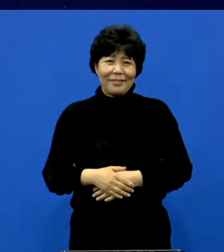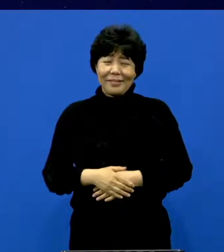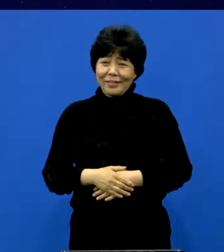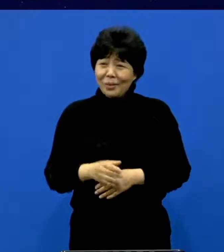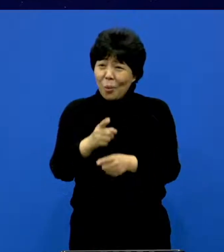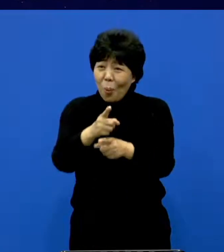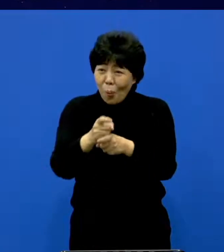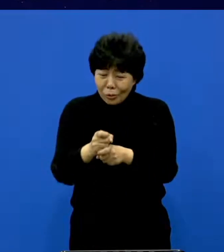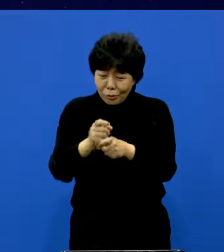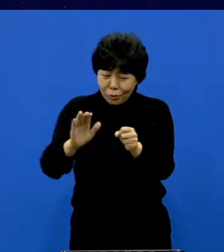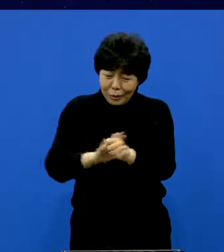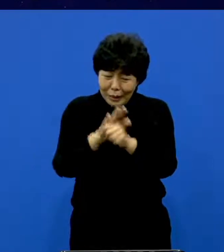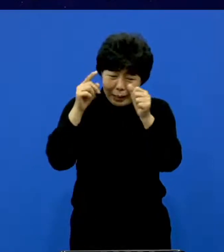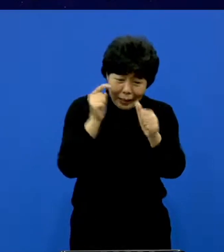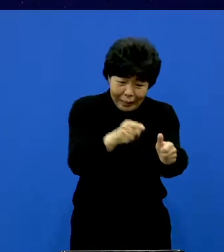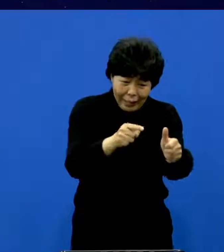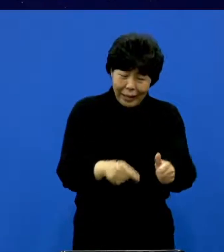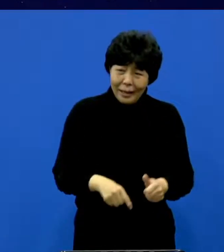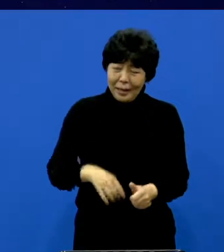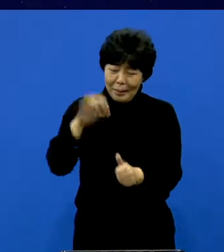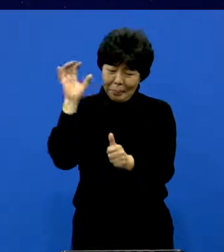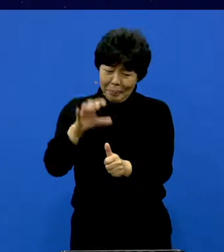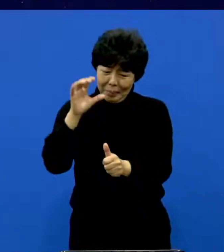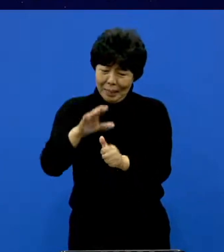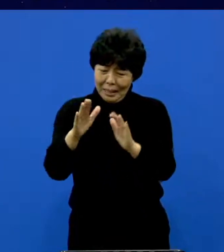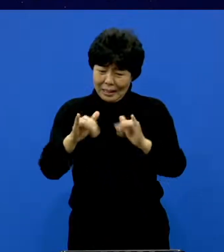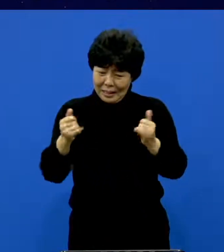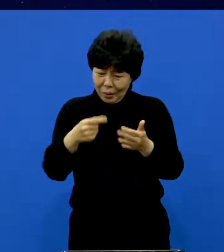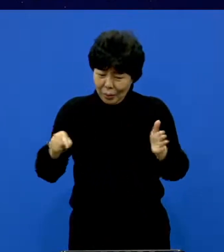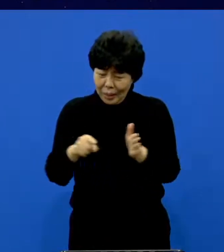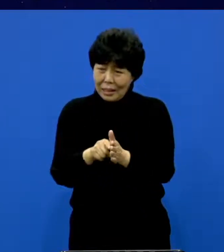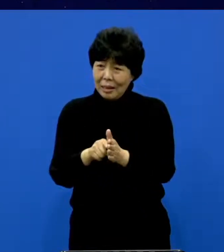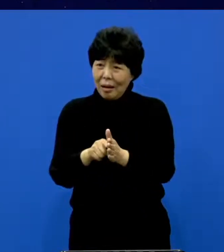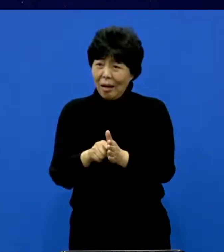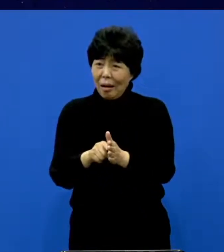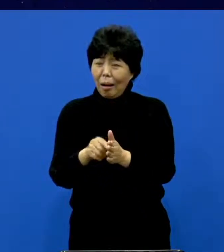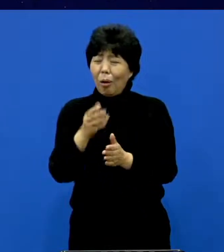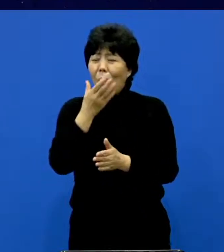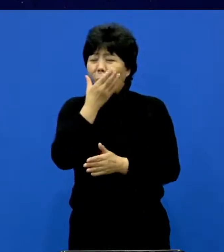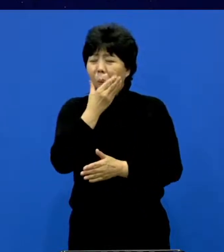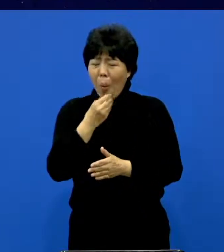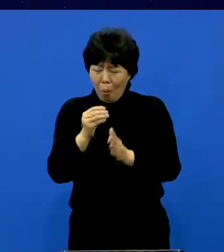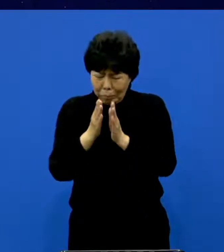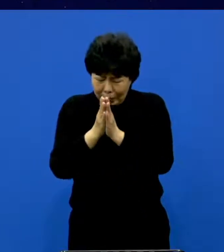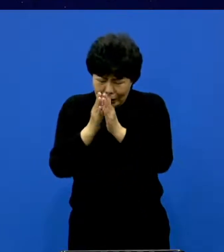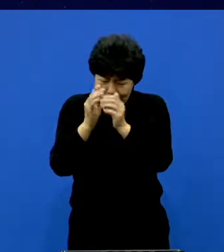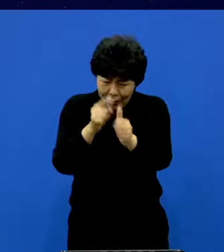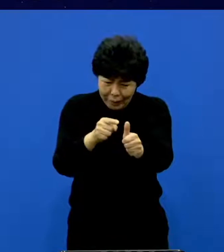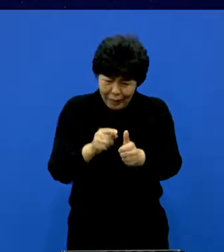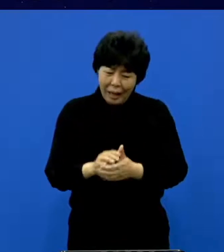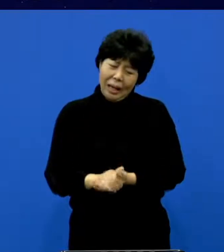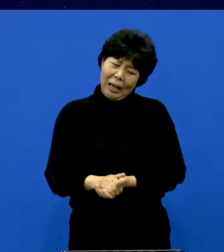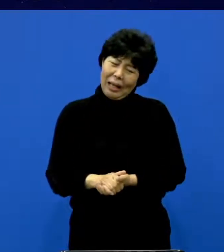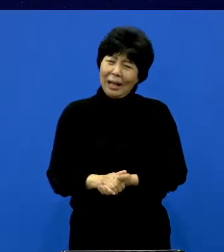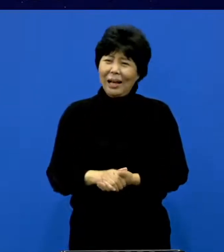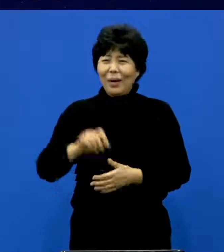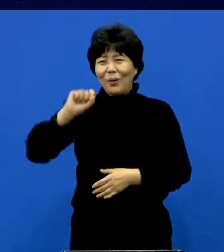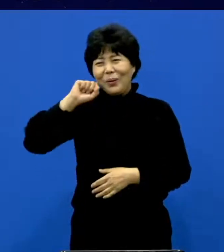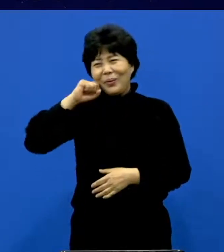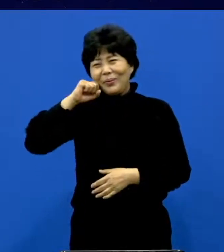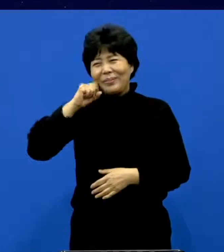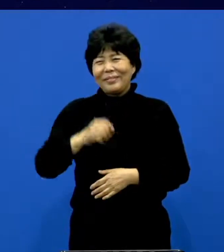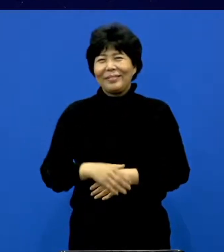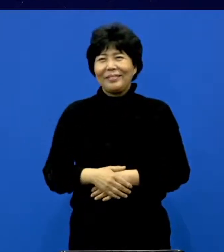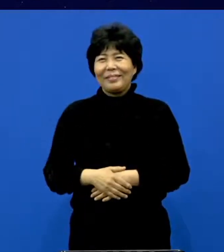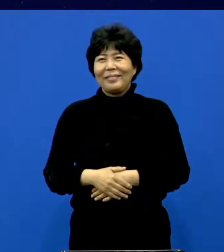사랑하라? 핍박하는 자를 위해서 기도해주라? 복을 빌라? 이게 피상적으로 듣고 그냥 끝나버리면 뭐 그냥 지나갈